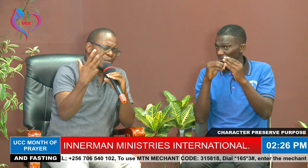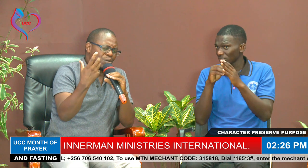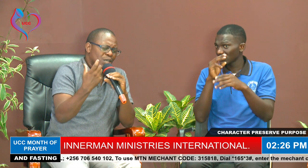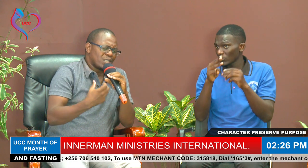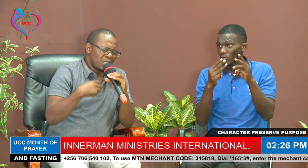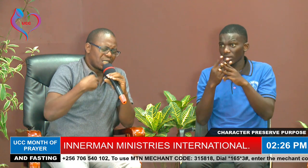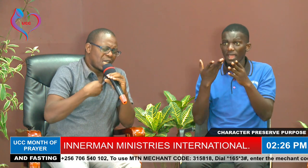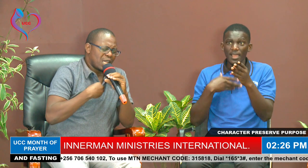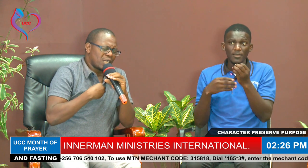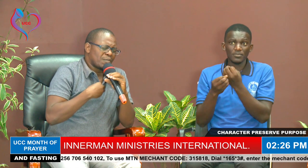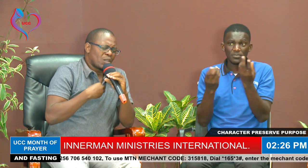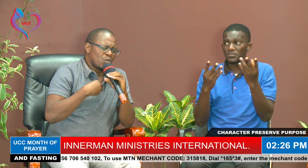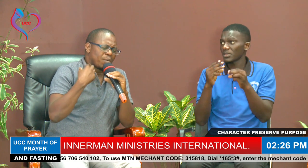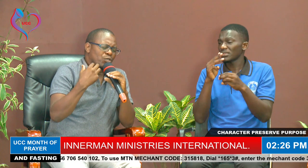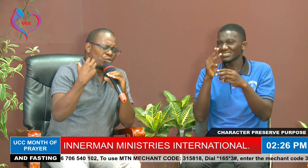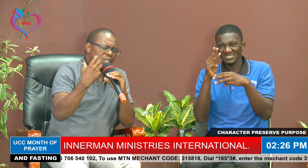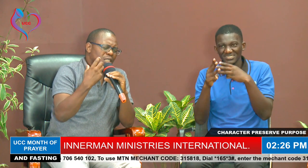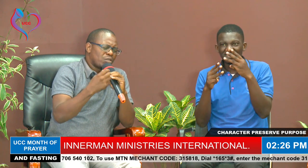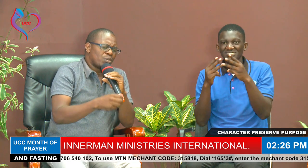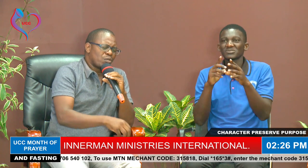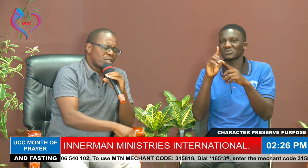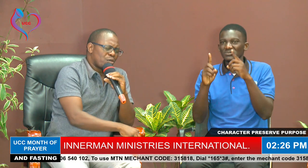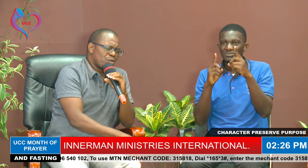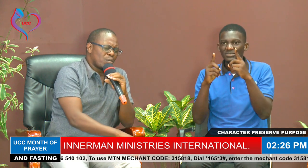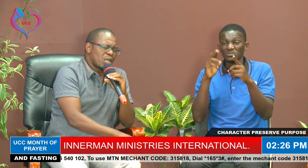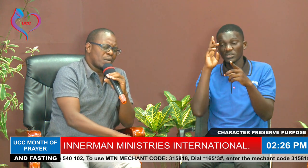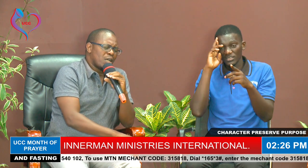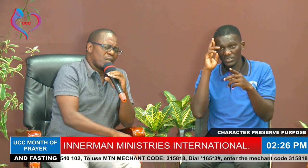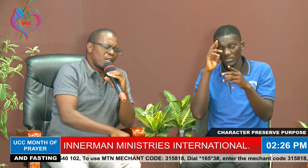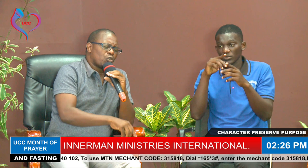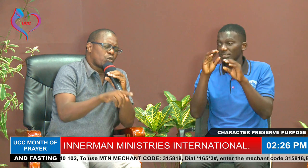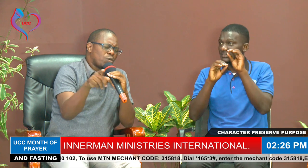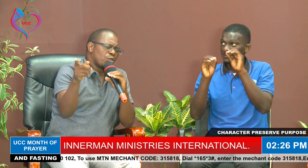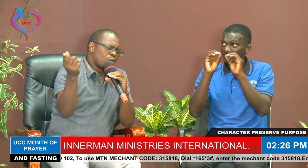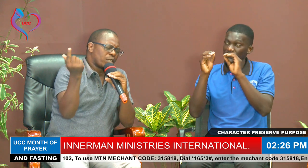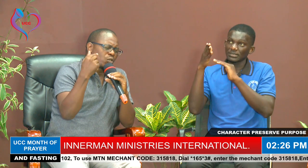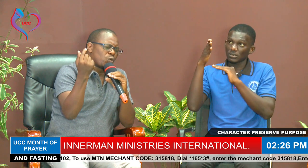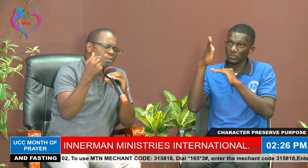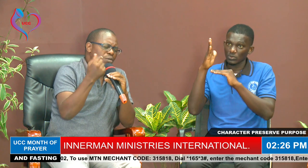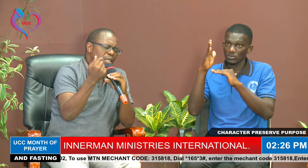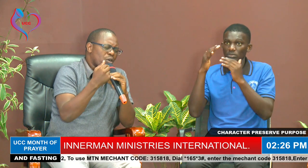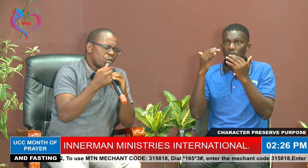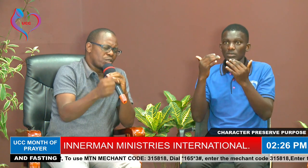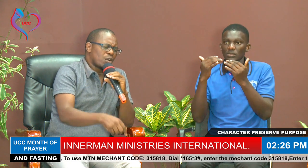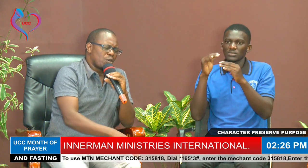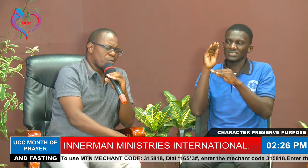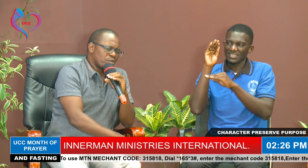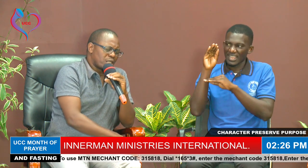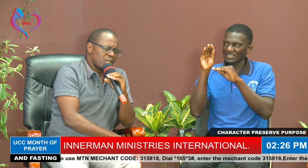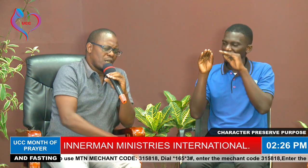ebyo, tinzaani. Mukama tujukize, tuli mu nnaku za kunoonya Mukama era otwewuunya okuba nti tetukwebuuza ako bye tulina kukola mu nsi.